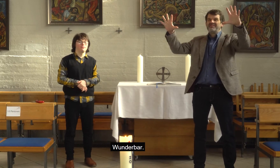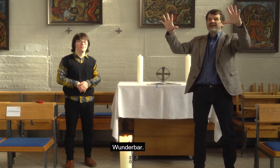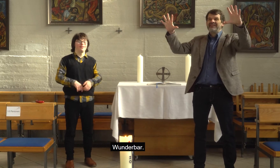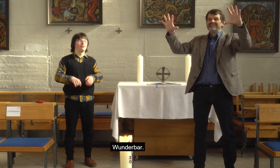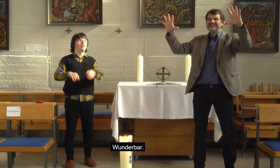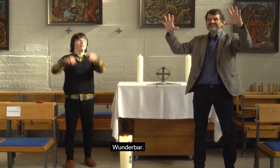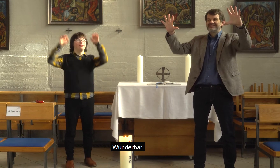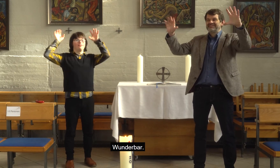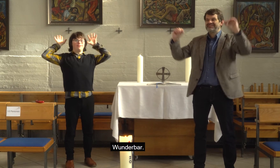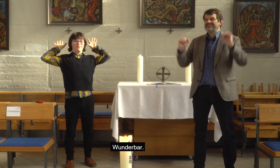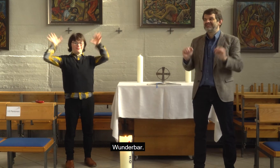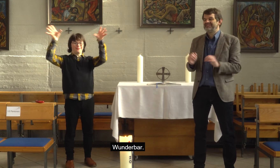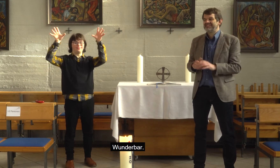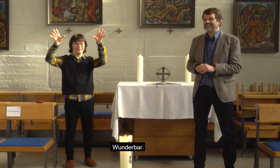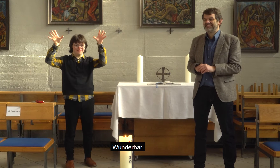Wunderbar. Wunderbar.